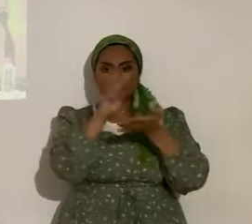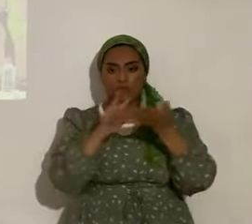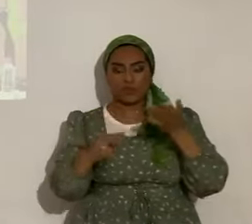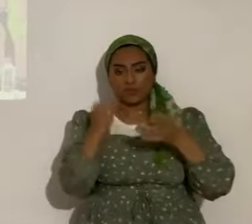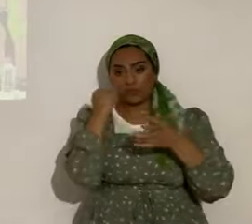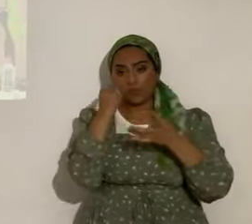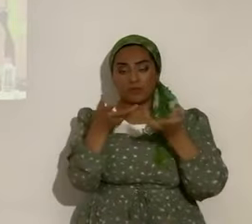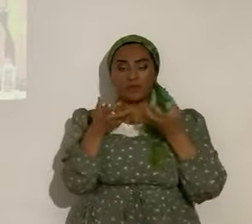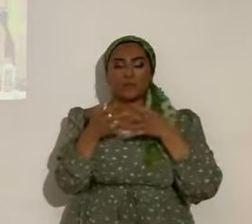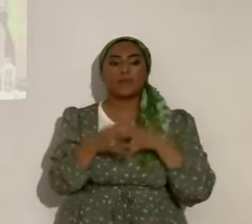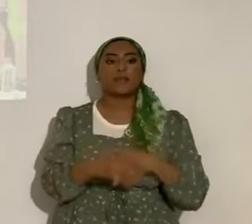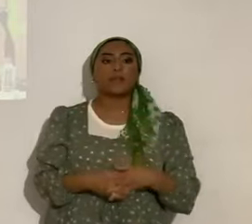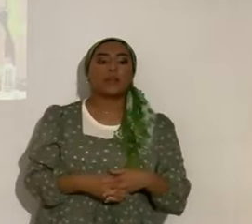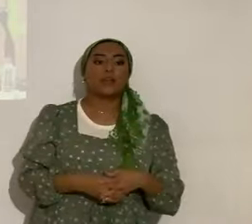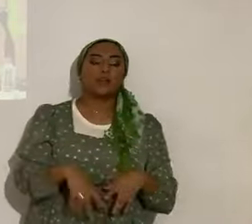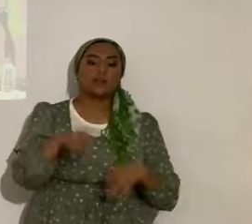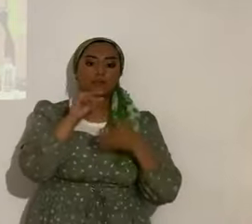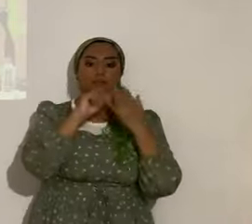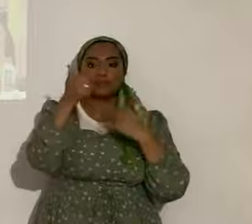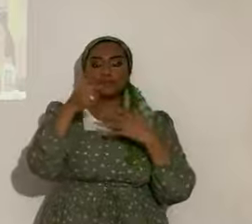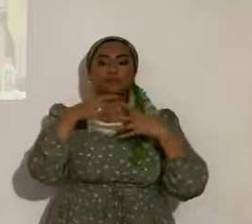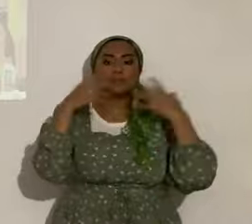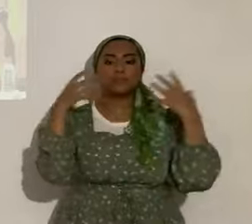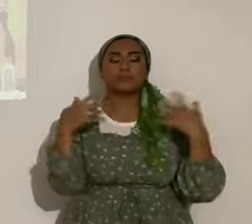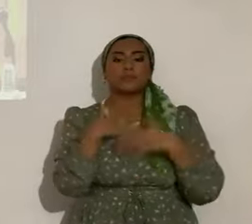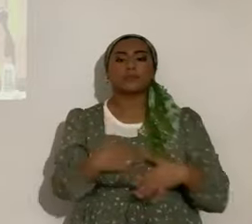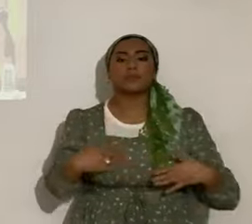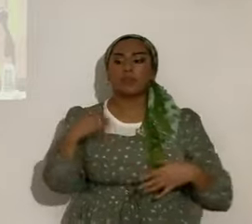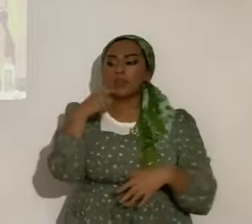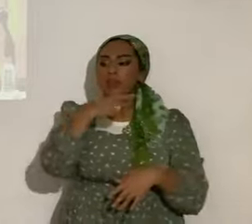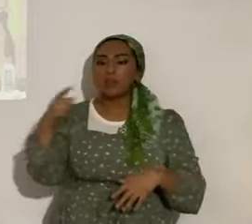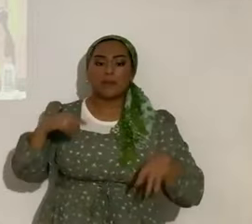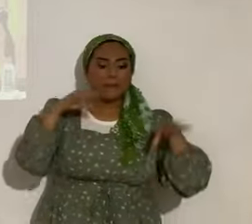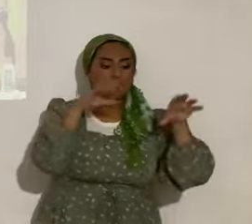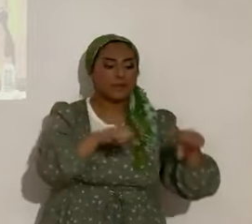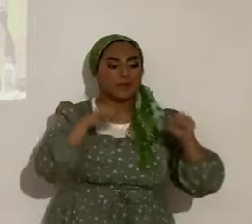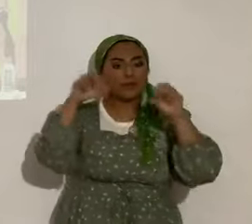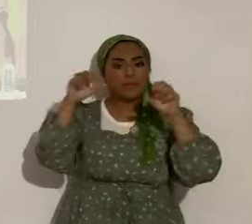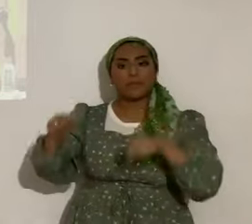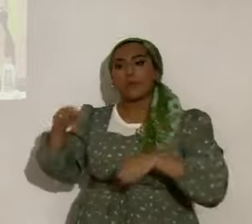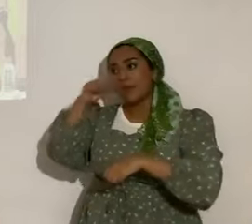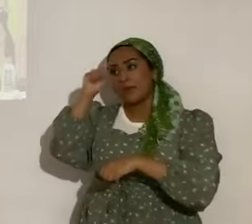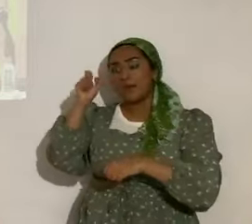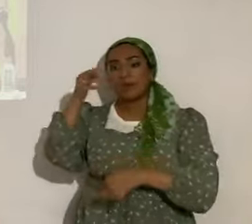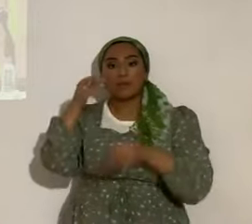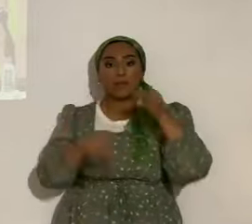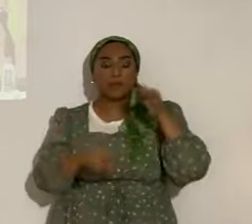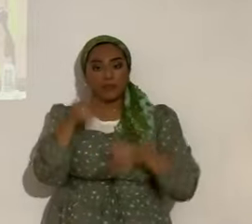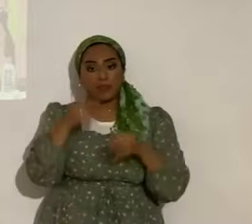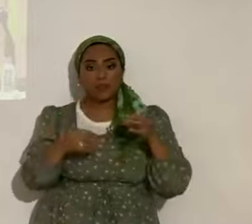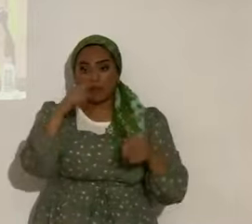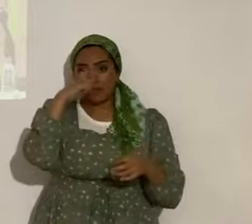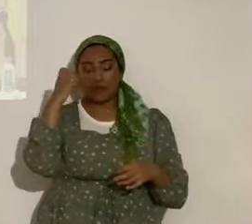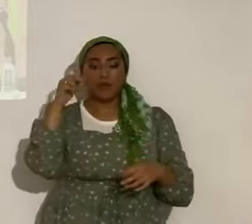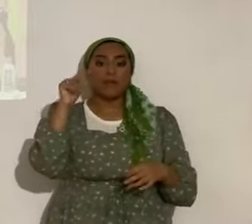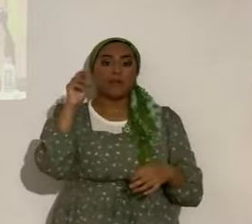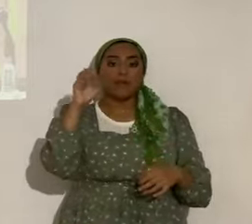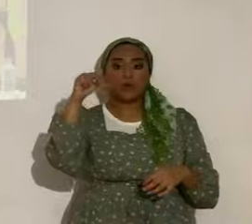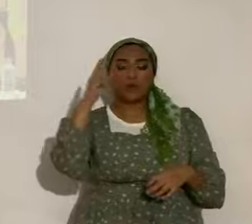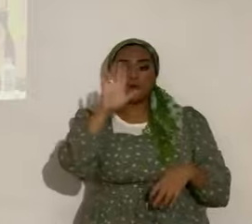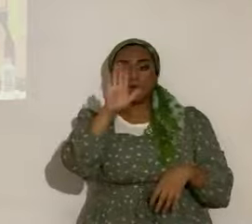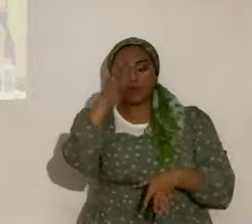quieren. 10. Muy dichosos los que padecen persecución por causa de la justicia, o sea, por causa de la Torah. Como tú